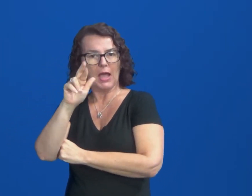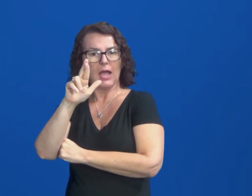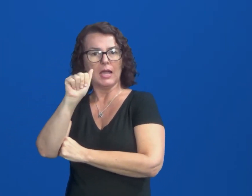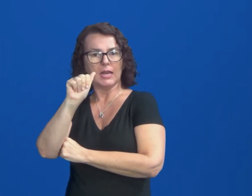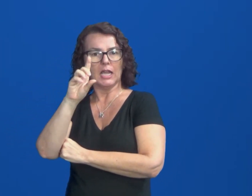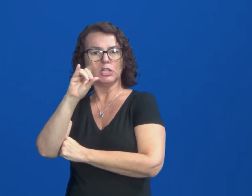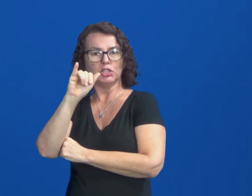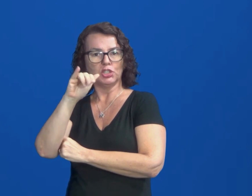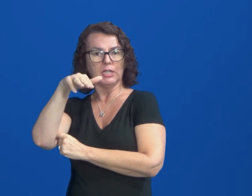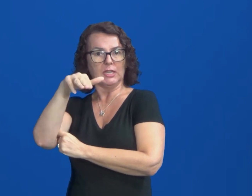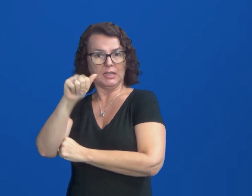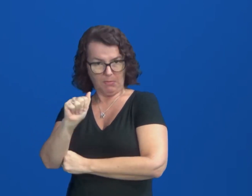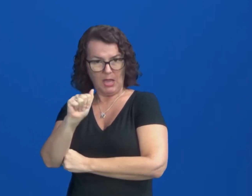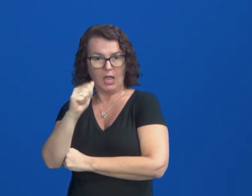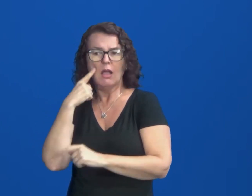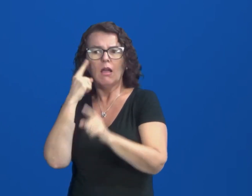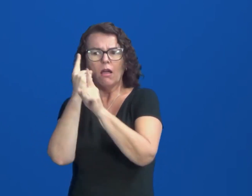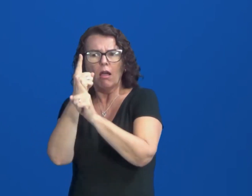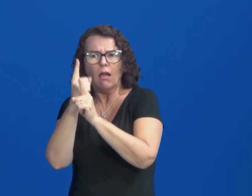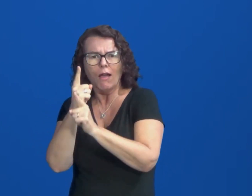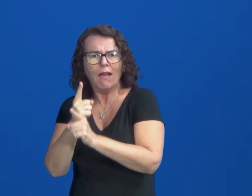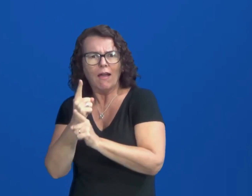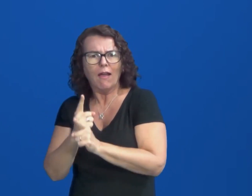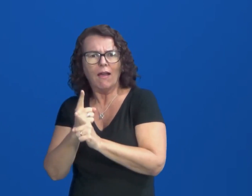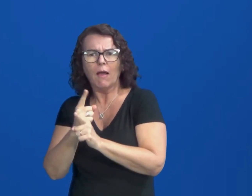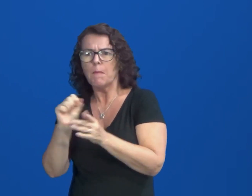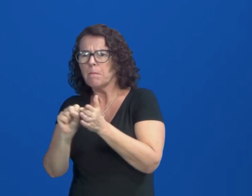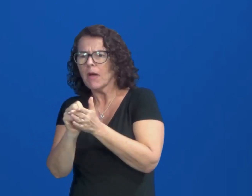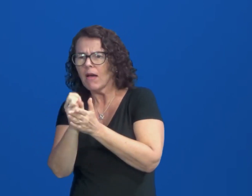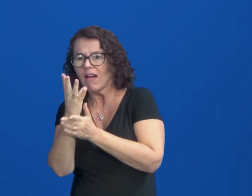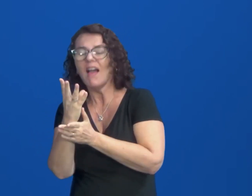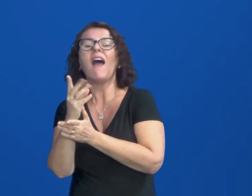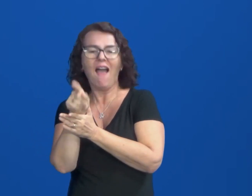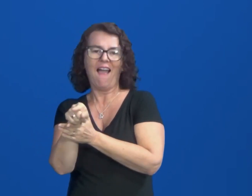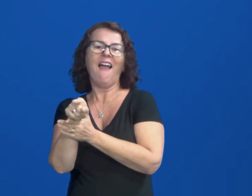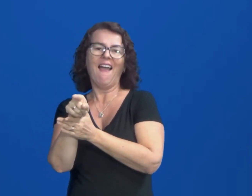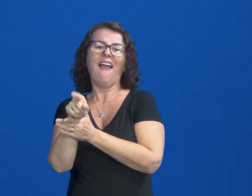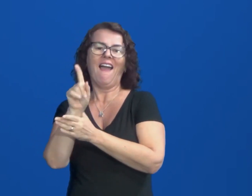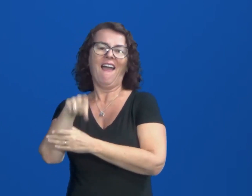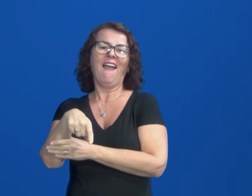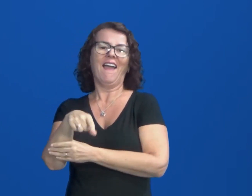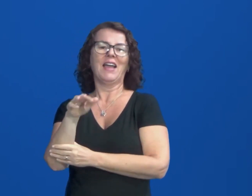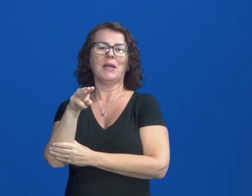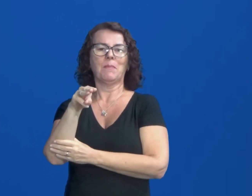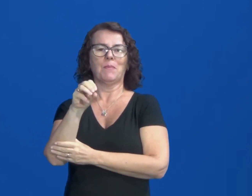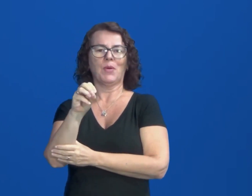pode produzir outros sinais porque ele tem um significado implícito, é um morfema.